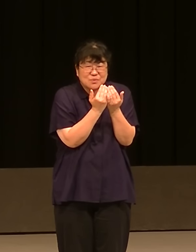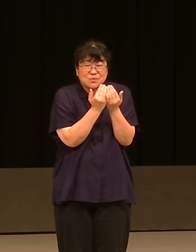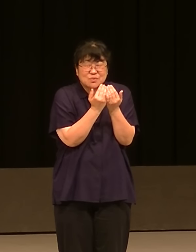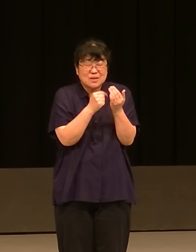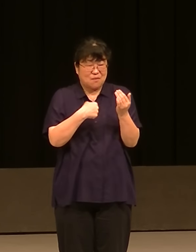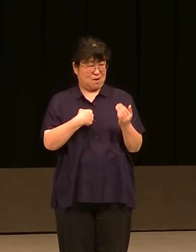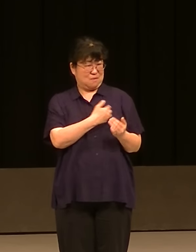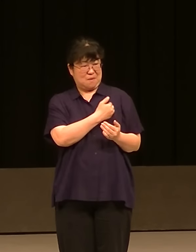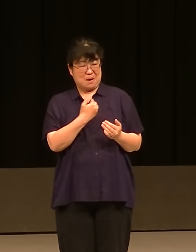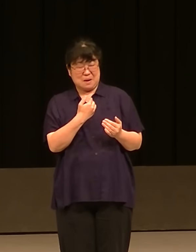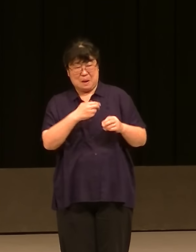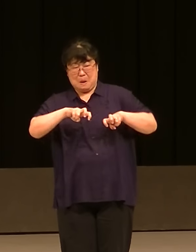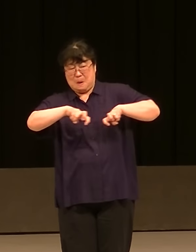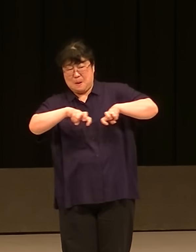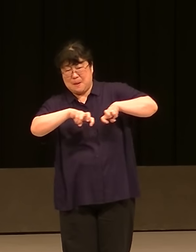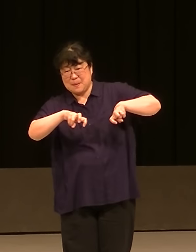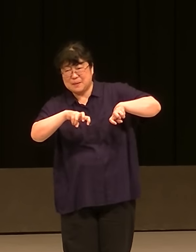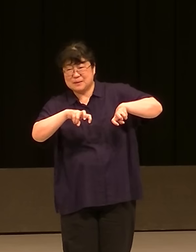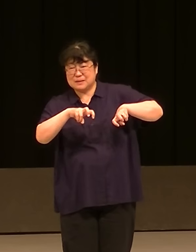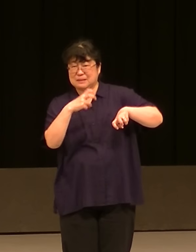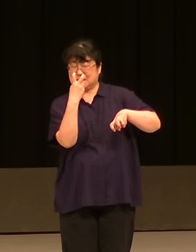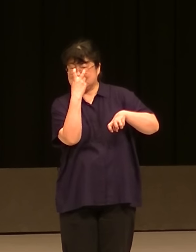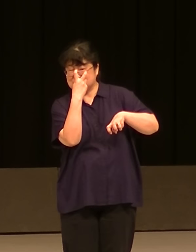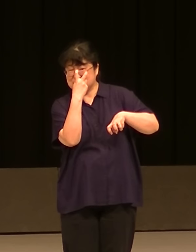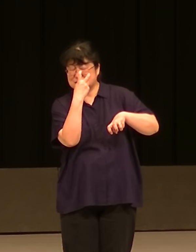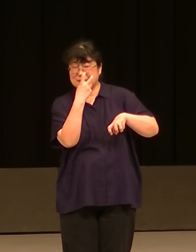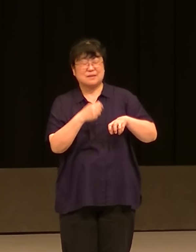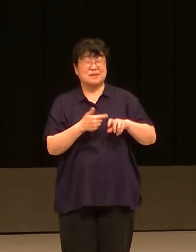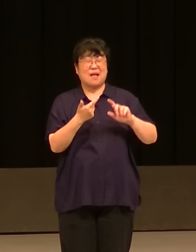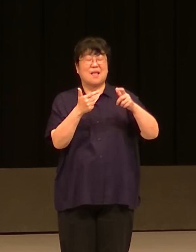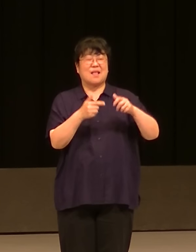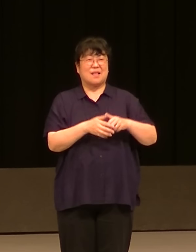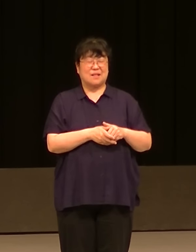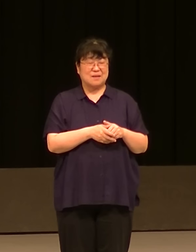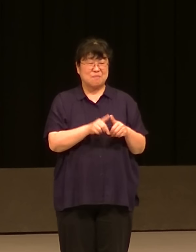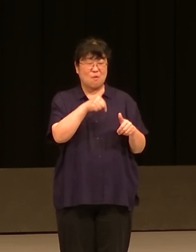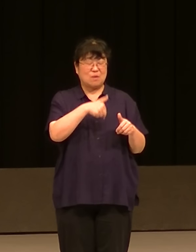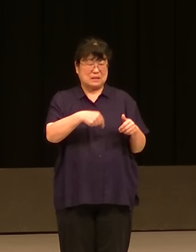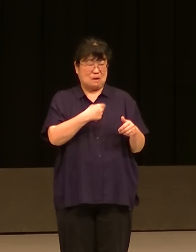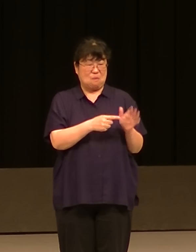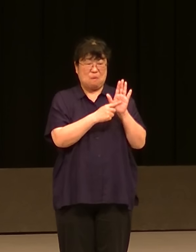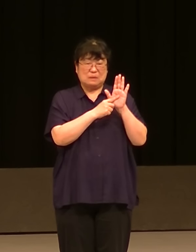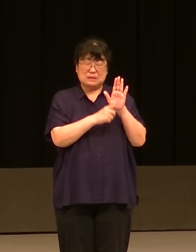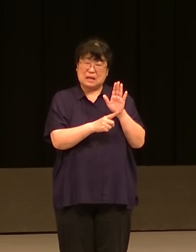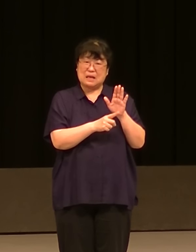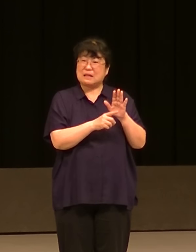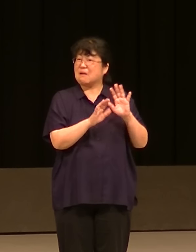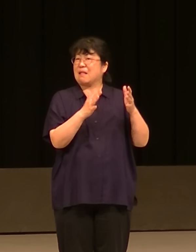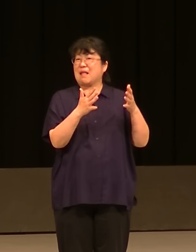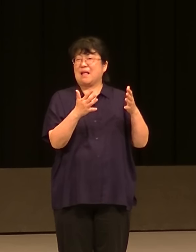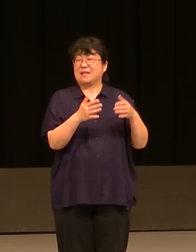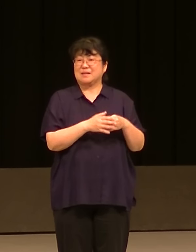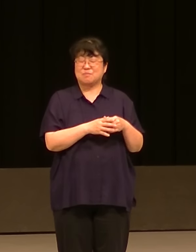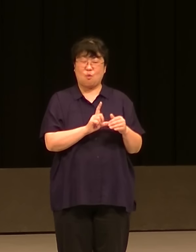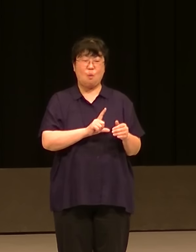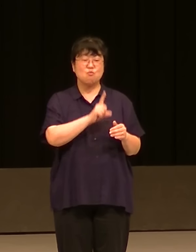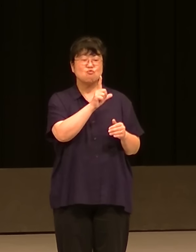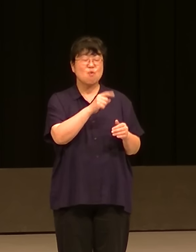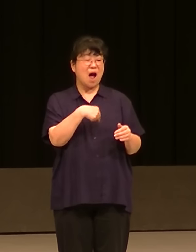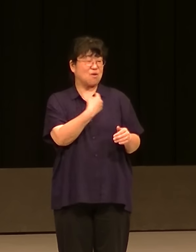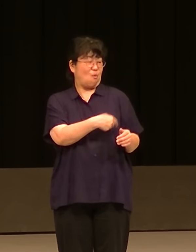を我々がこう探り当てるということですから、あの時の宣言は下心宣言というよりはもはや上心宣